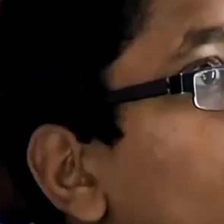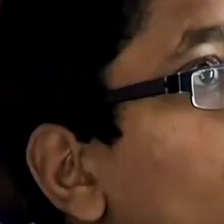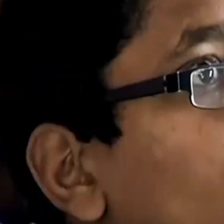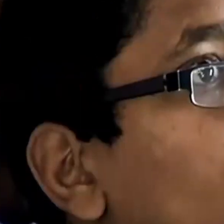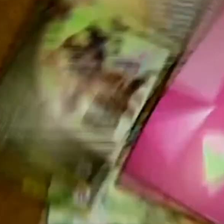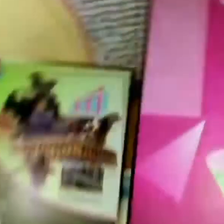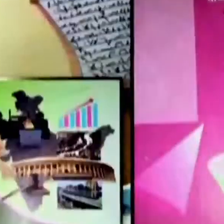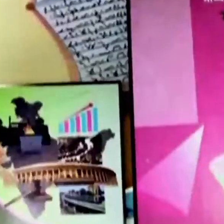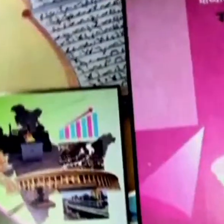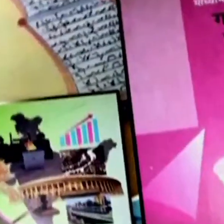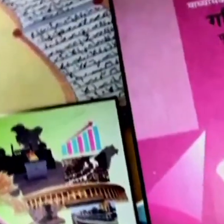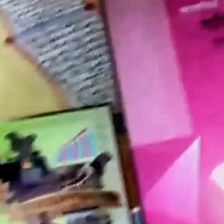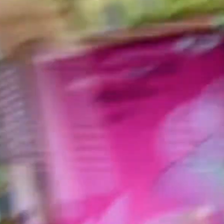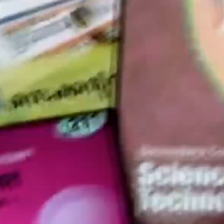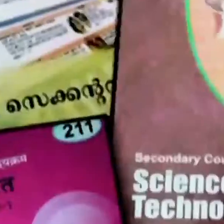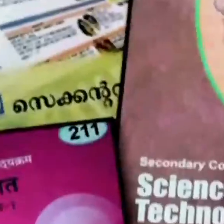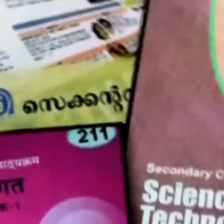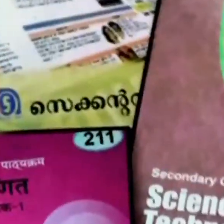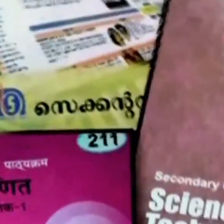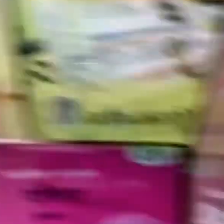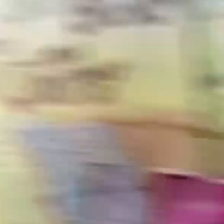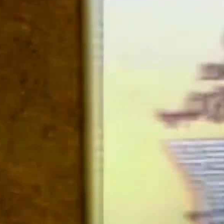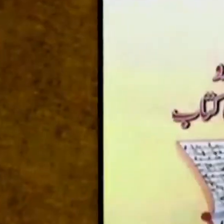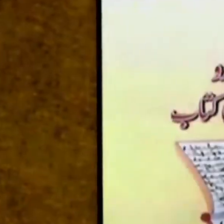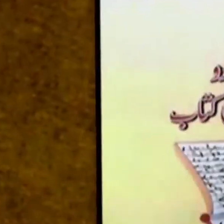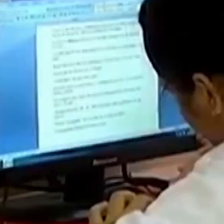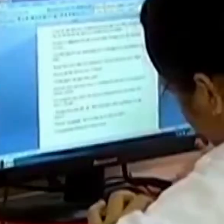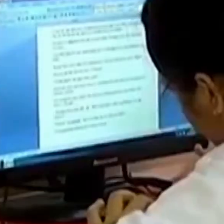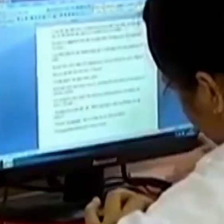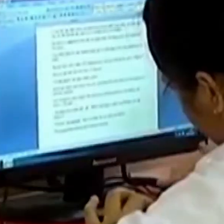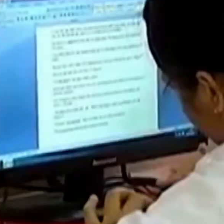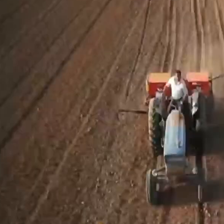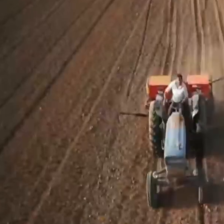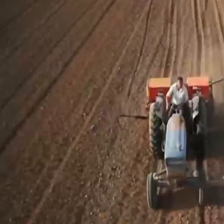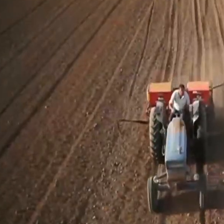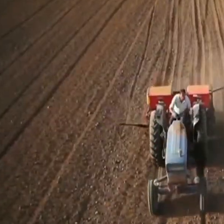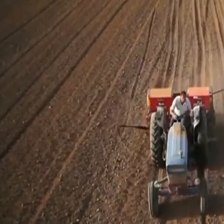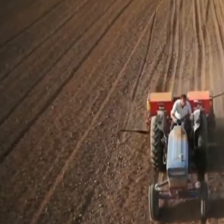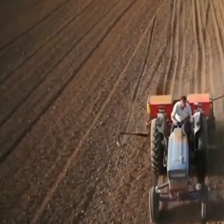हम उठे और जागे मंजिल